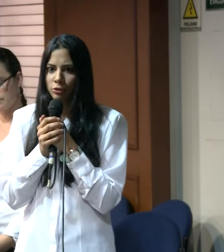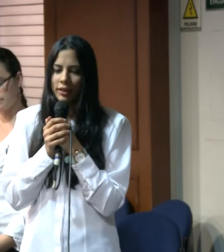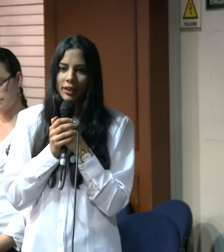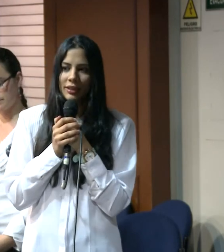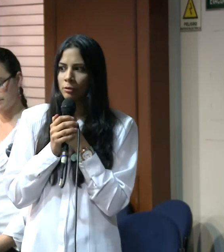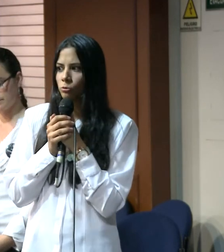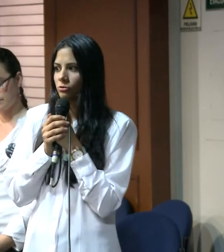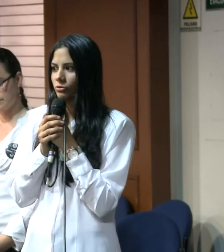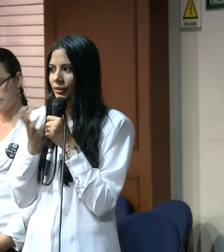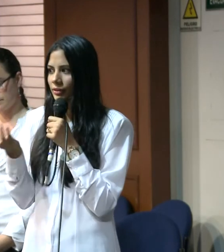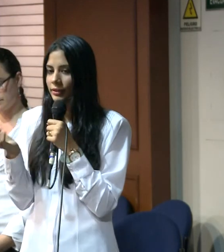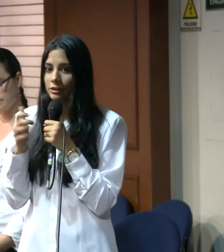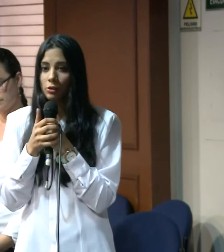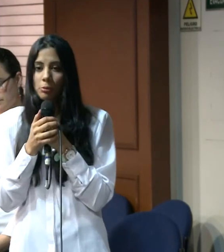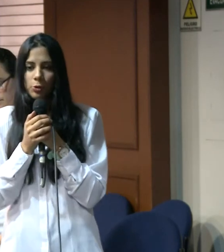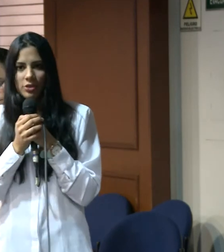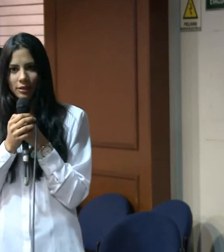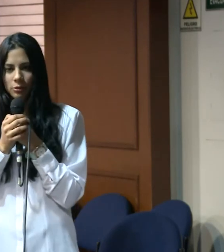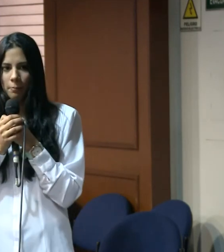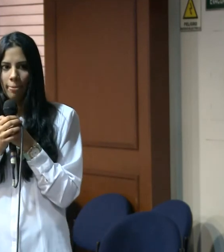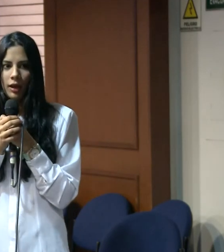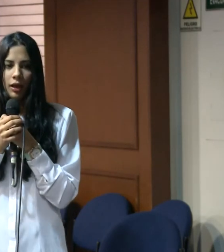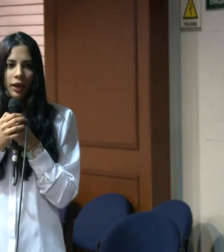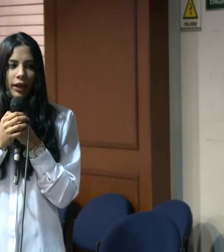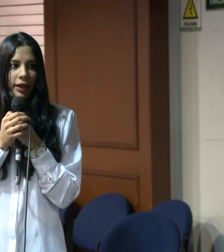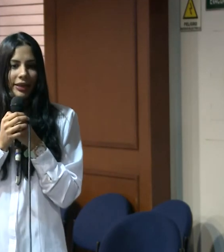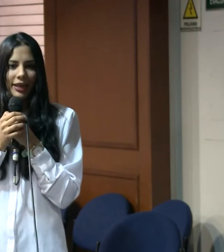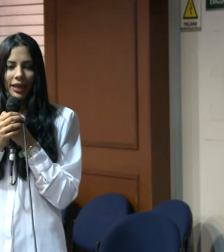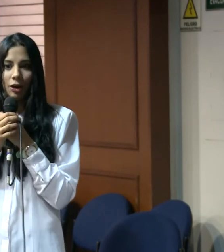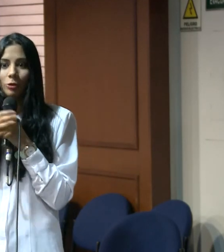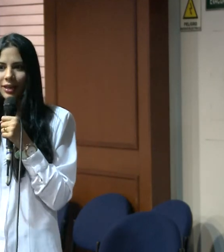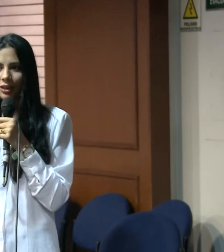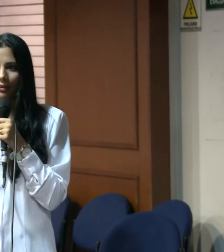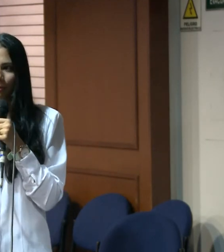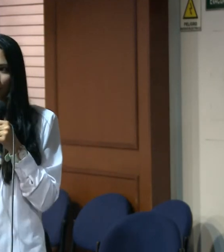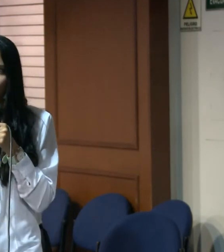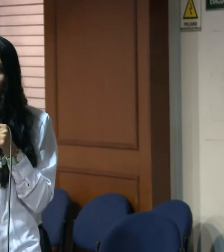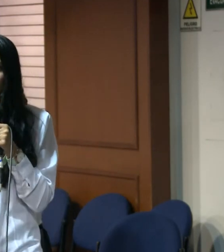de las proyecciones que tenemos dentro del proyecto es que